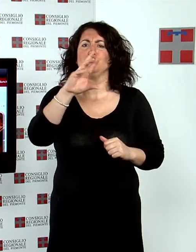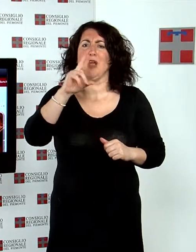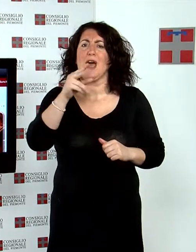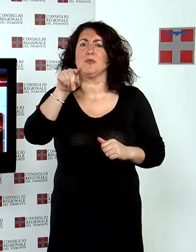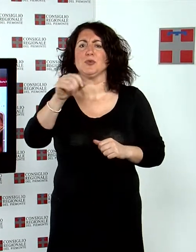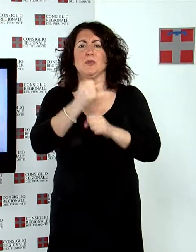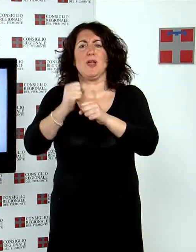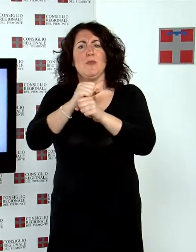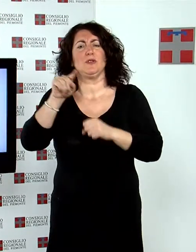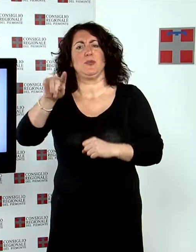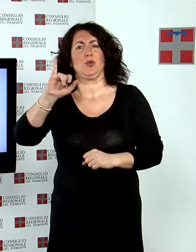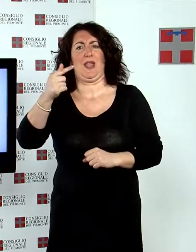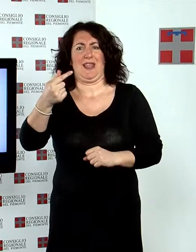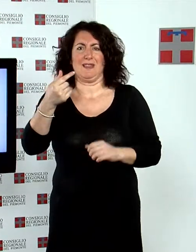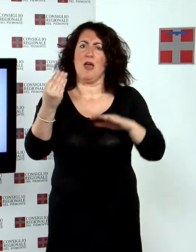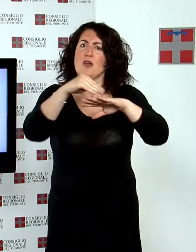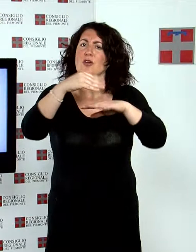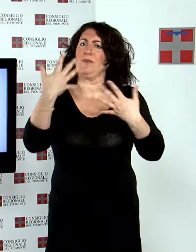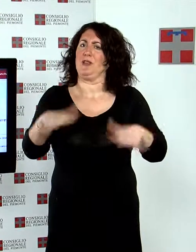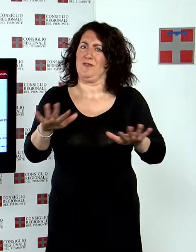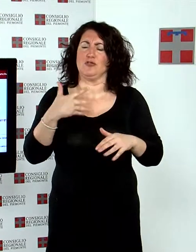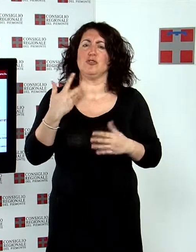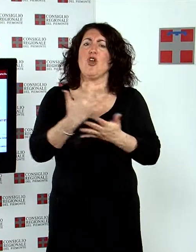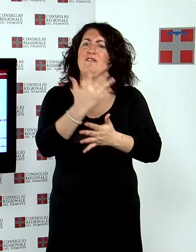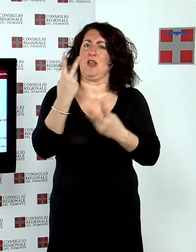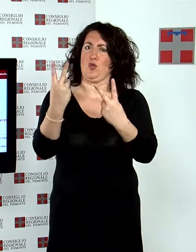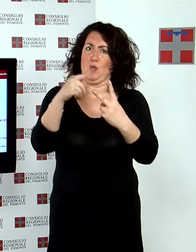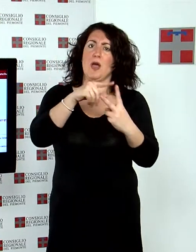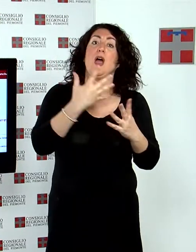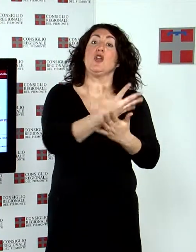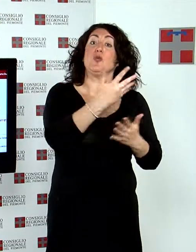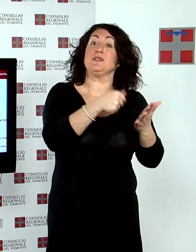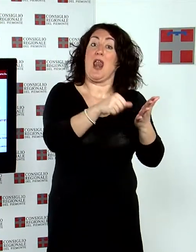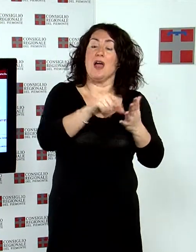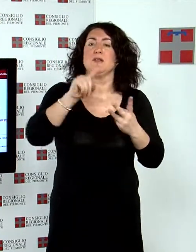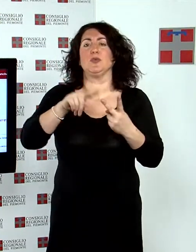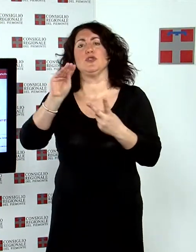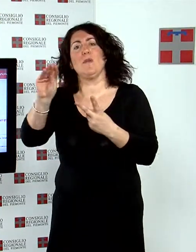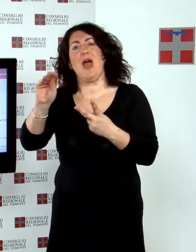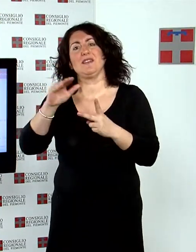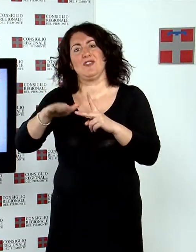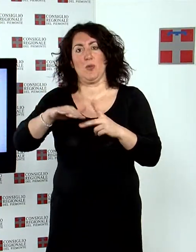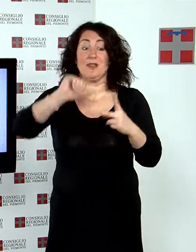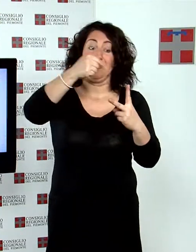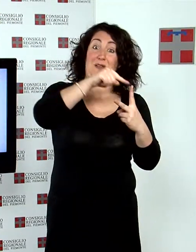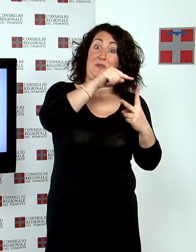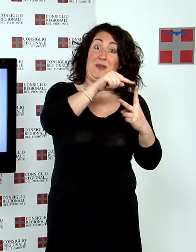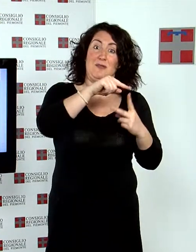www.cr.piemonte.it. Sono state introdotte due importanti novità, la newsletter e le domande frequenti. La prima è una mail informativa nella quale il